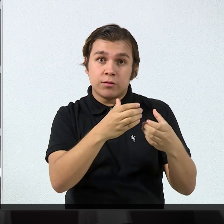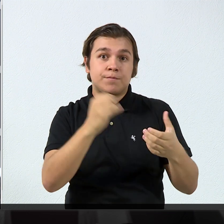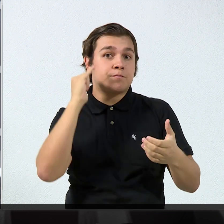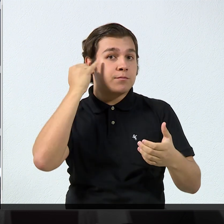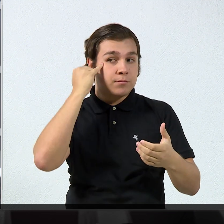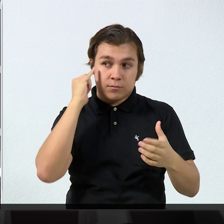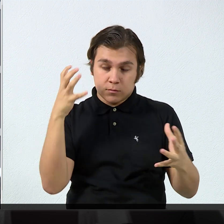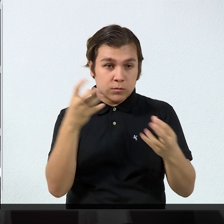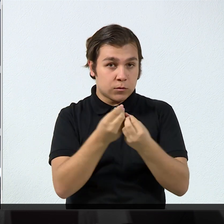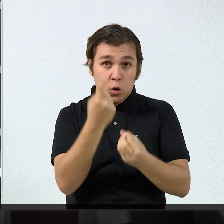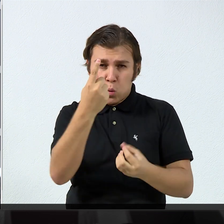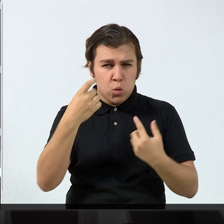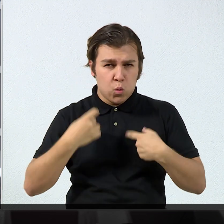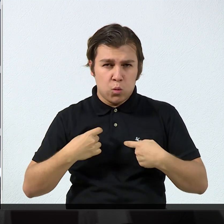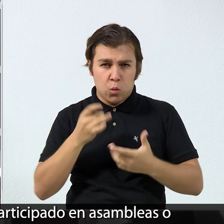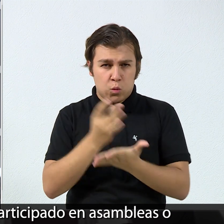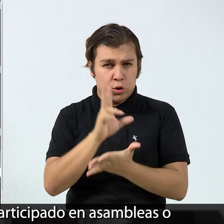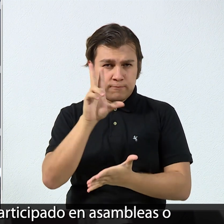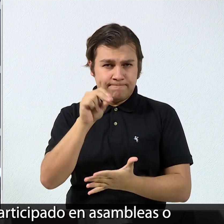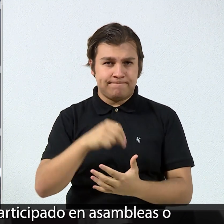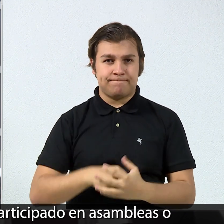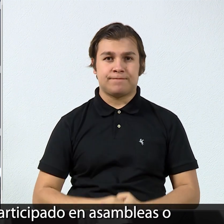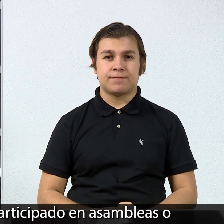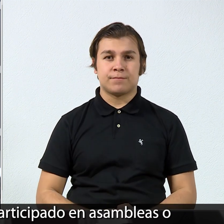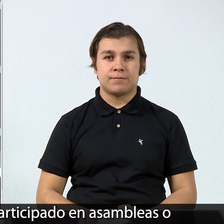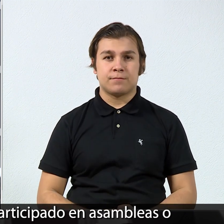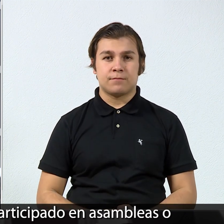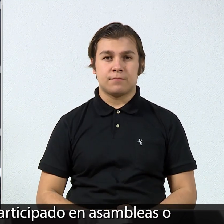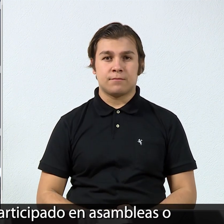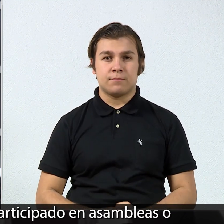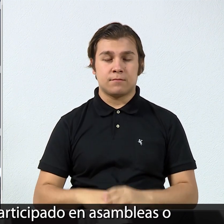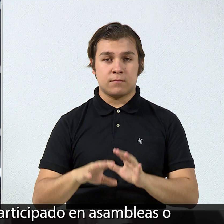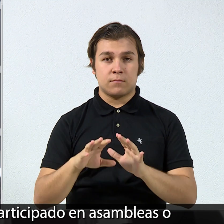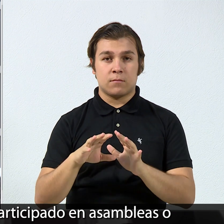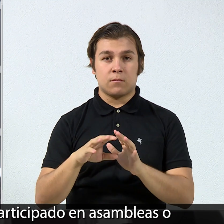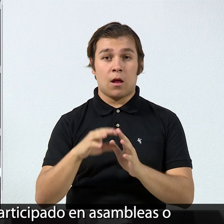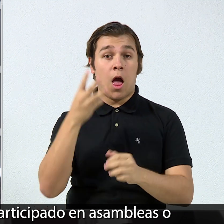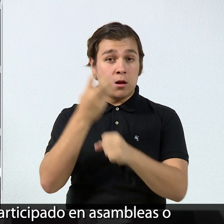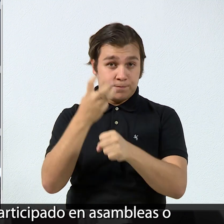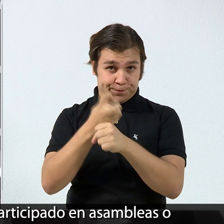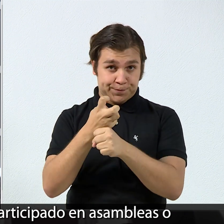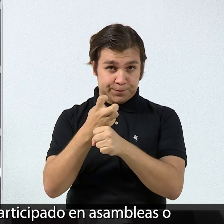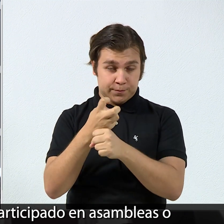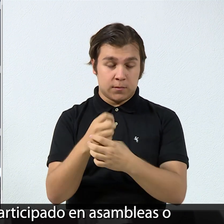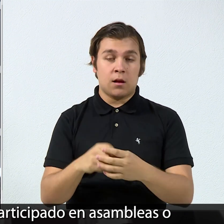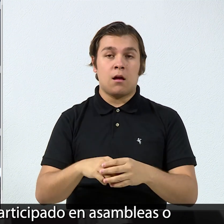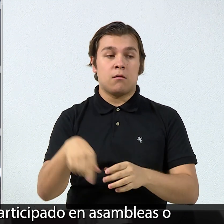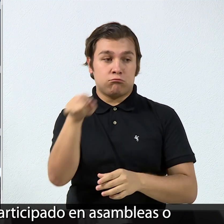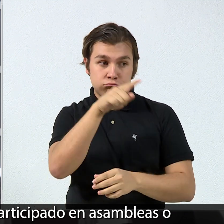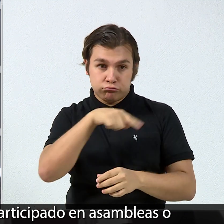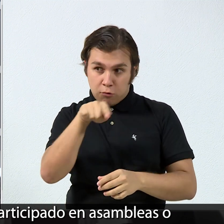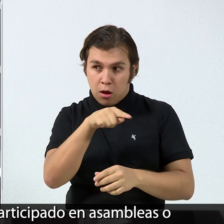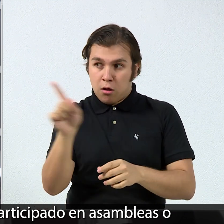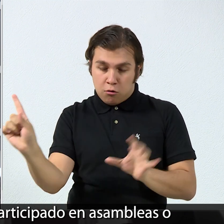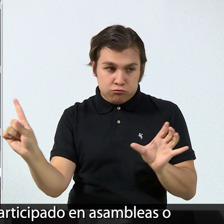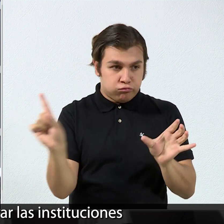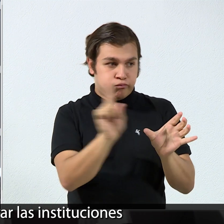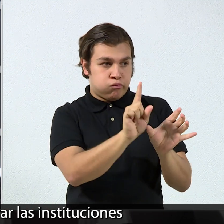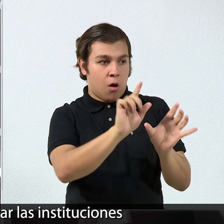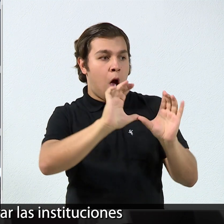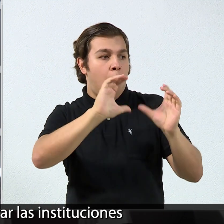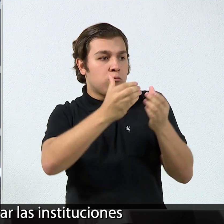de manera individual. Tercero, constancia de haber participado en asambleas o reuniones de